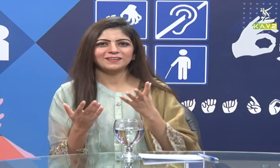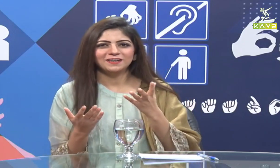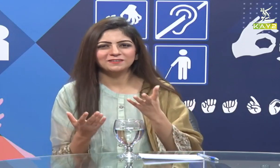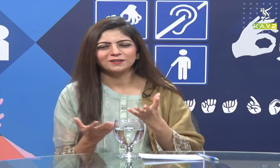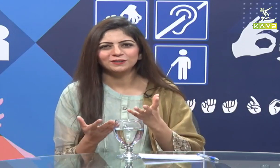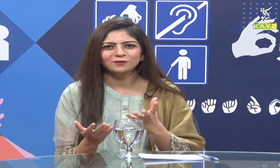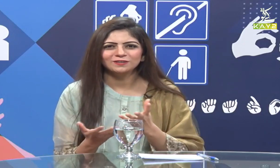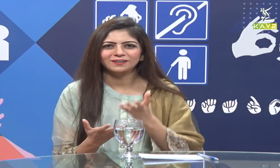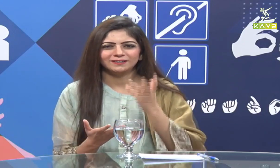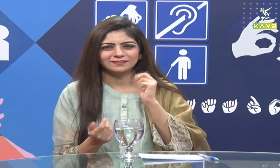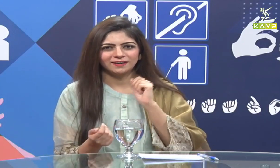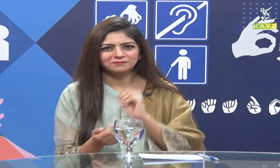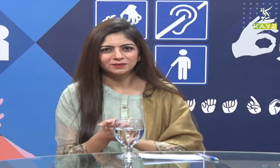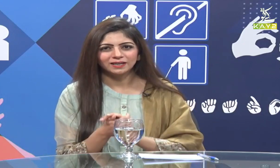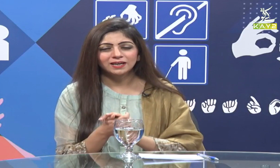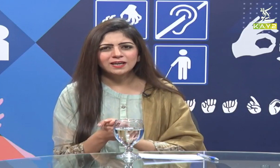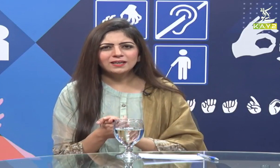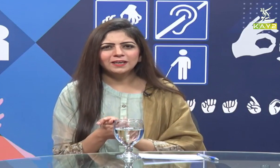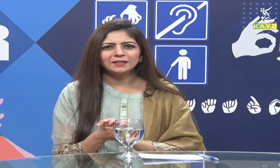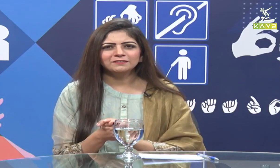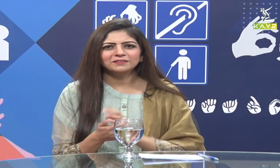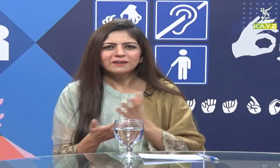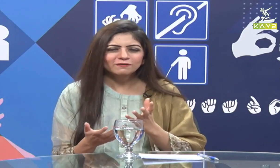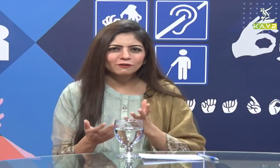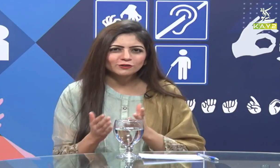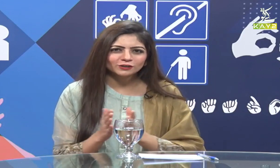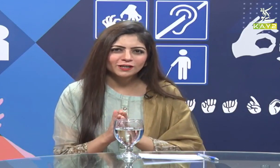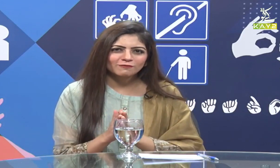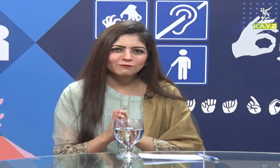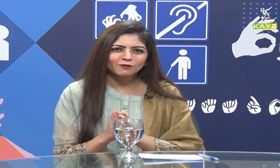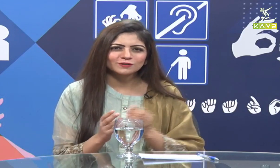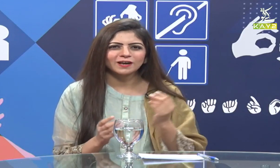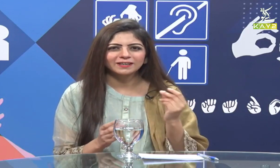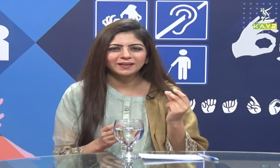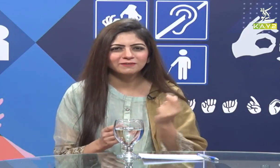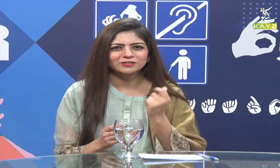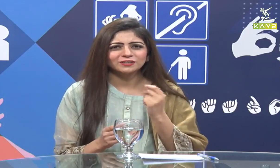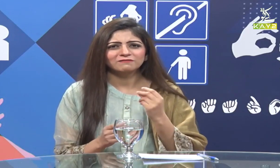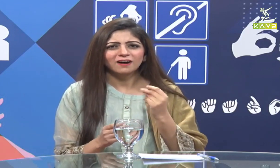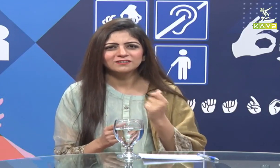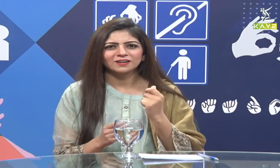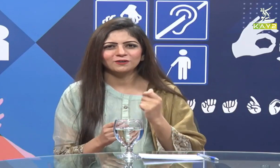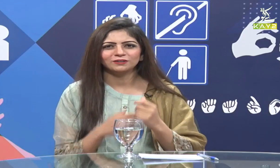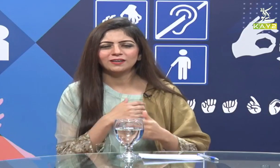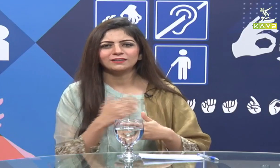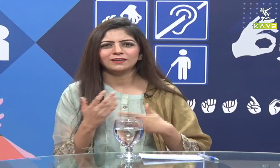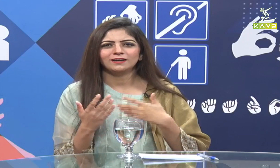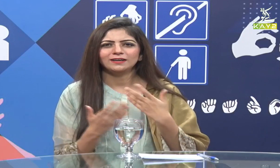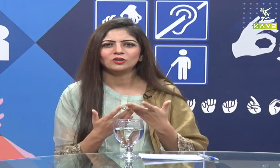ने सर्दियों से रिलेटेड साइन बताए, लेकिन डेफ लोग जो होते हैं ना वो साइन लैंग्वेज इतनी फास्ट कर रहे होते हैं कि एक